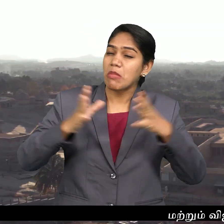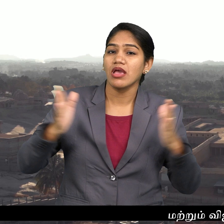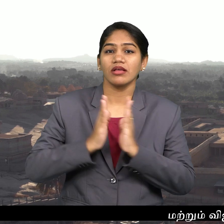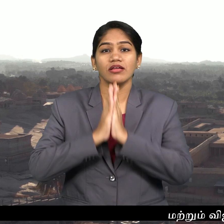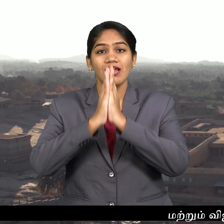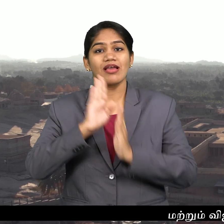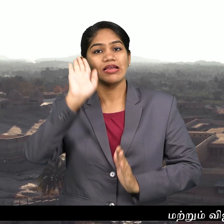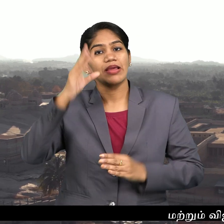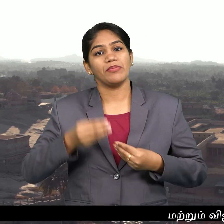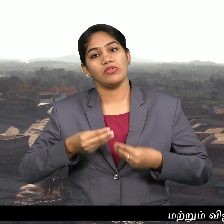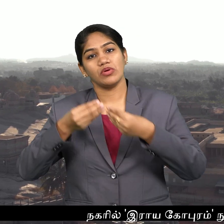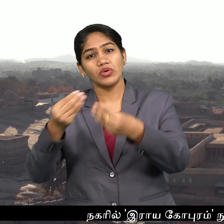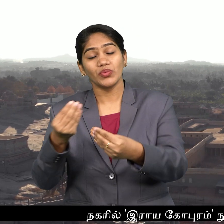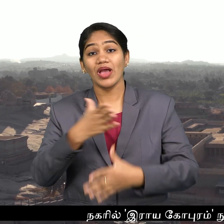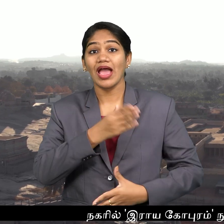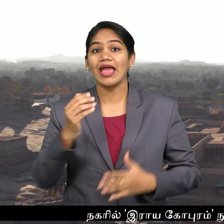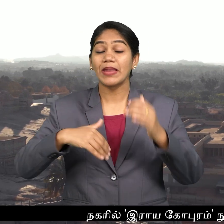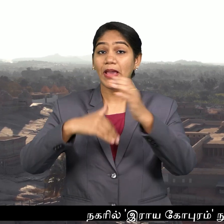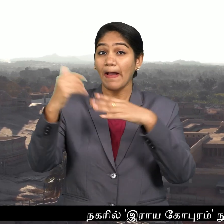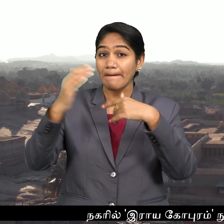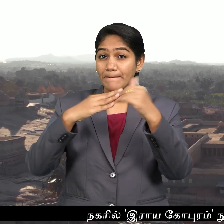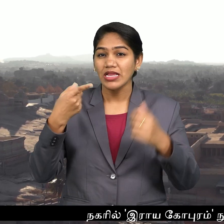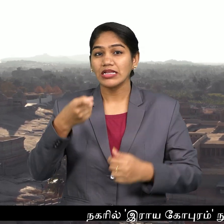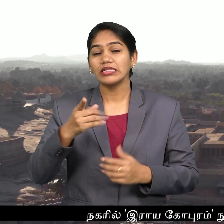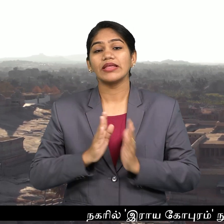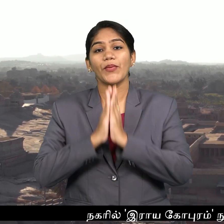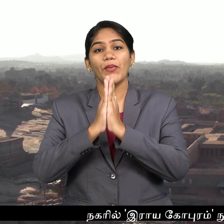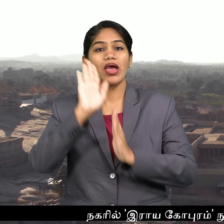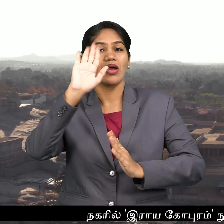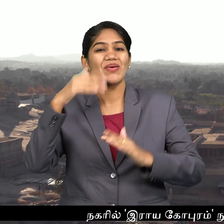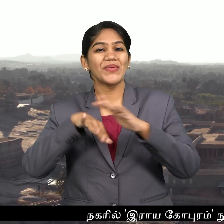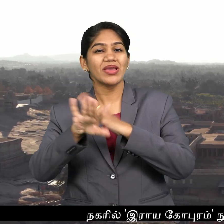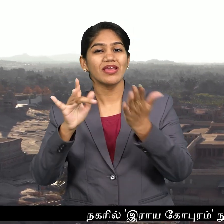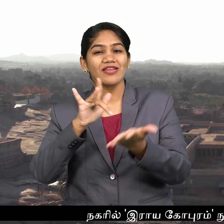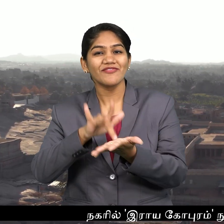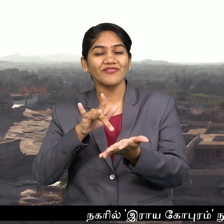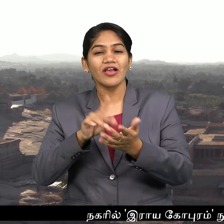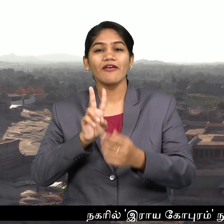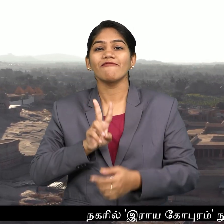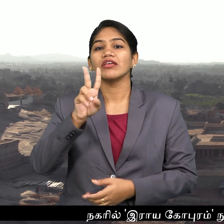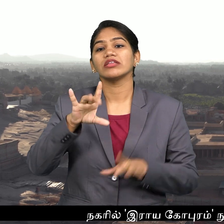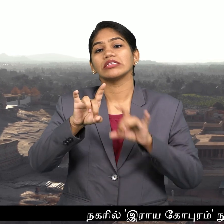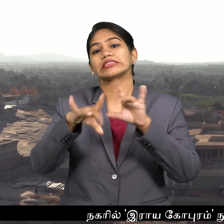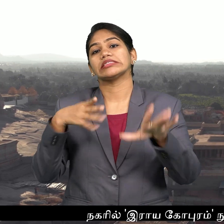மற்றும் விஜயநகர ஆட்சி நகரில் ராயகோபுரம் நுழைவாயில்களை கட்டினார்.